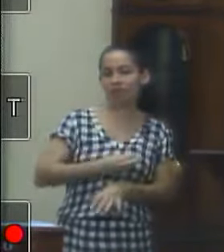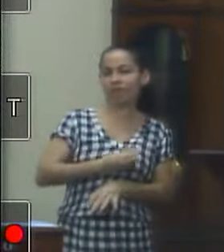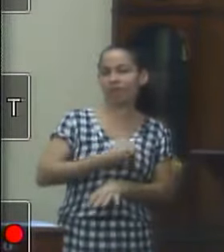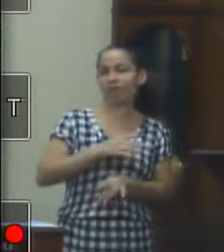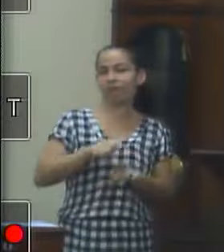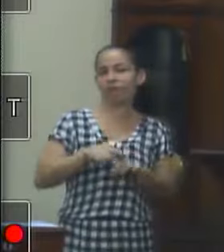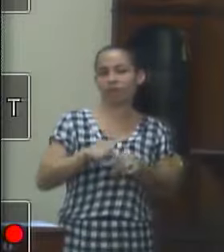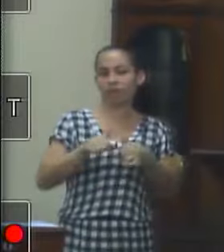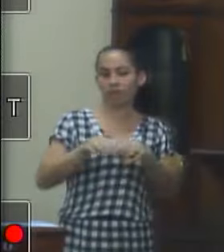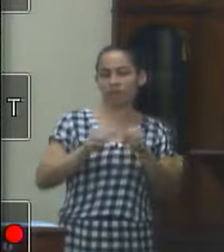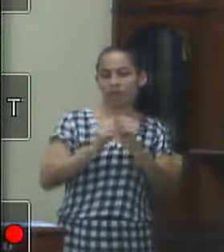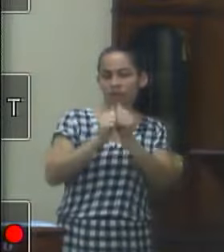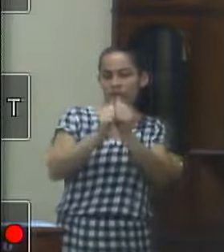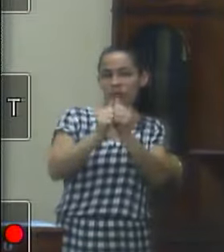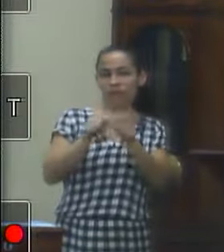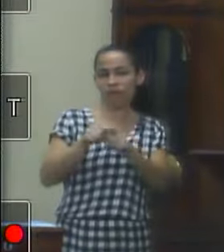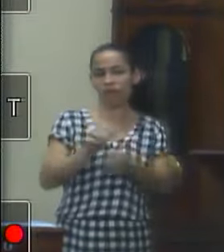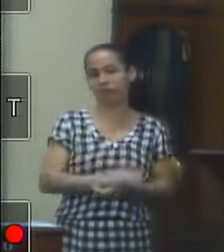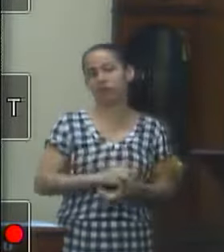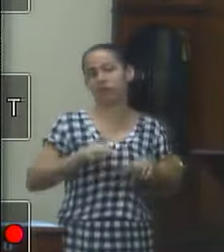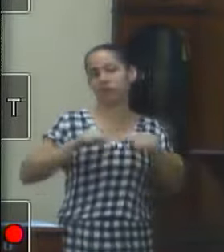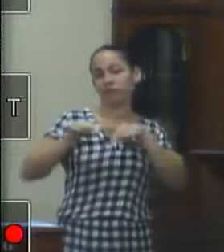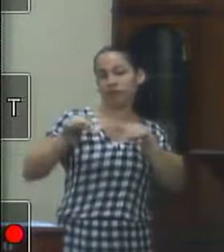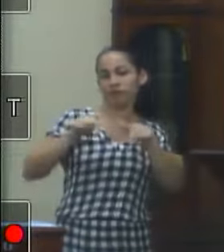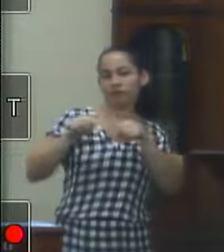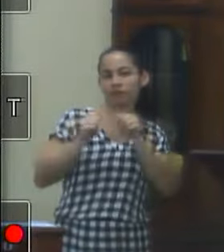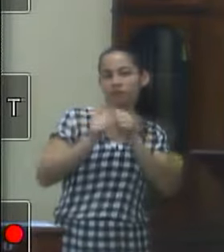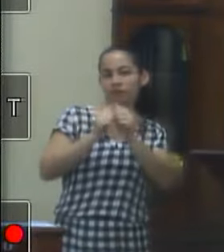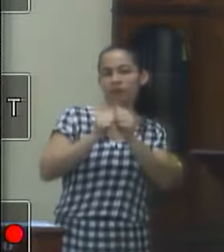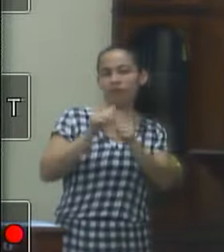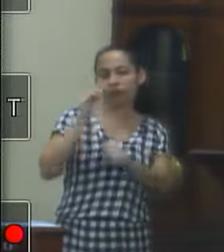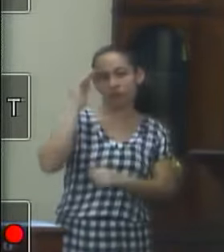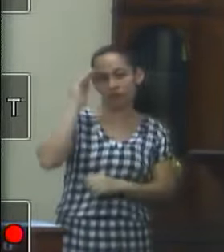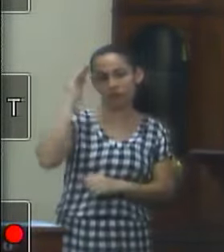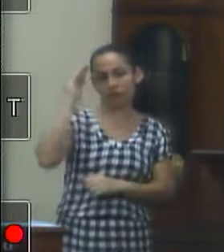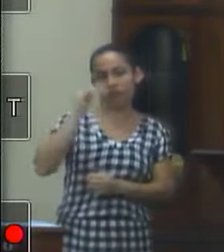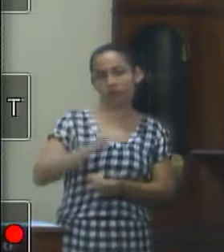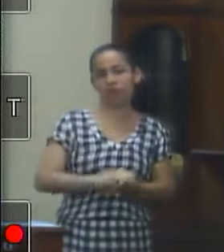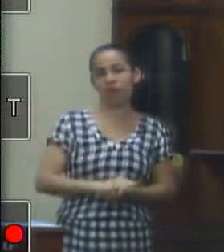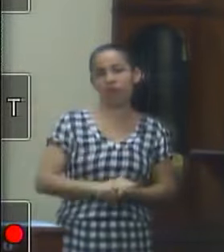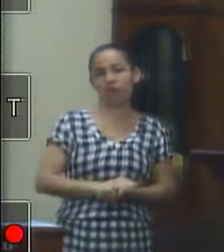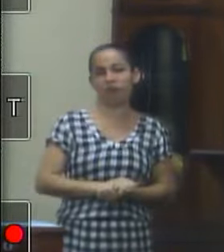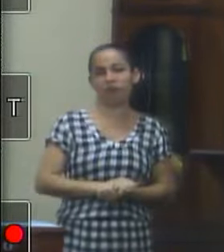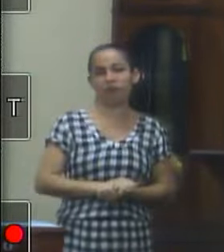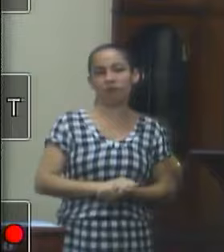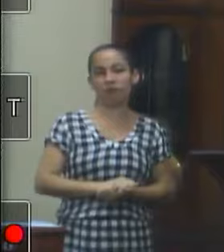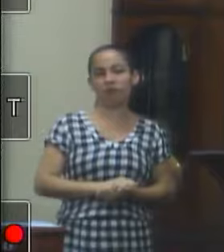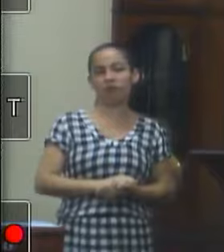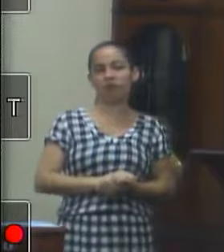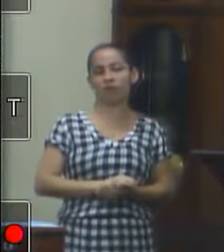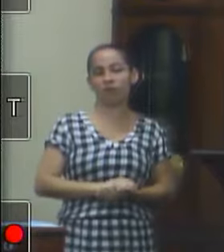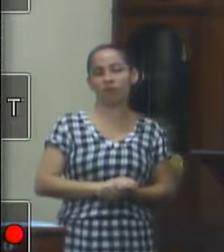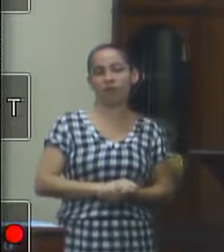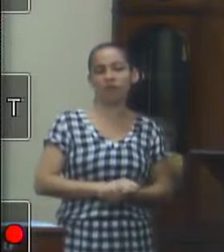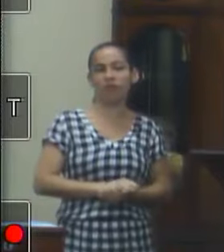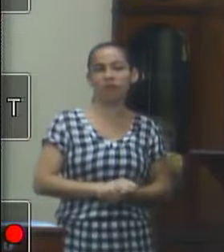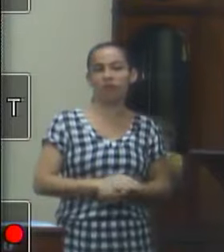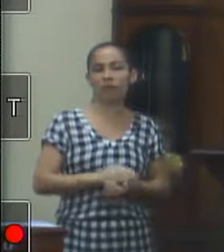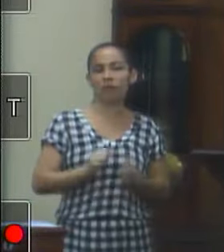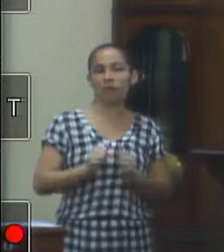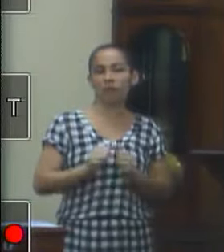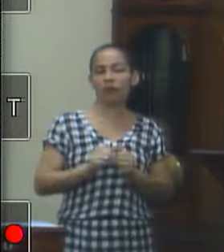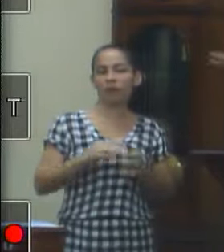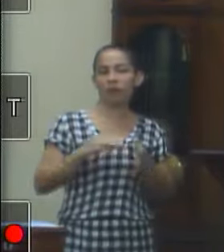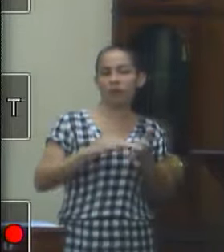e estar com vocês, trabalhando junto, e principalmente ser, vamos dizer assim, membro